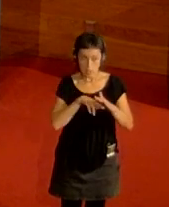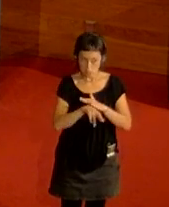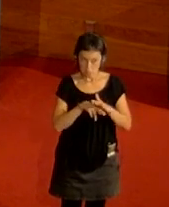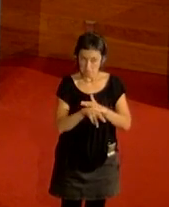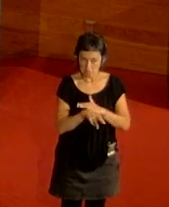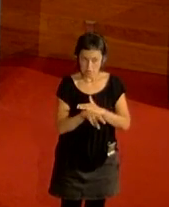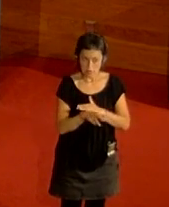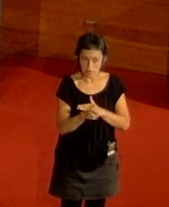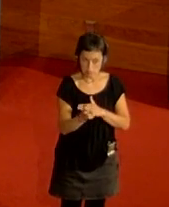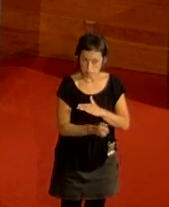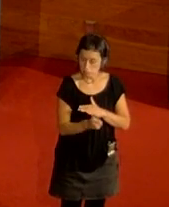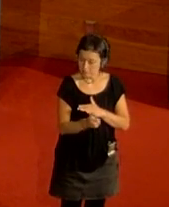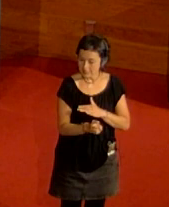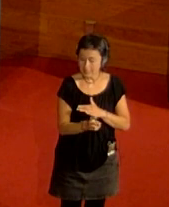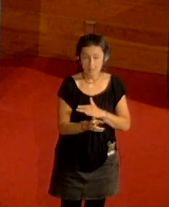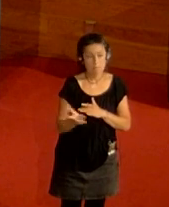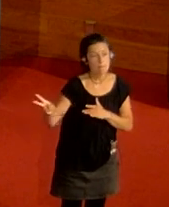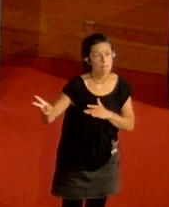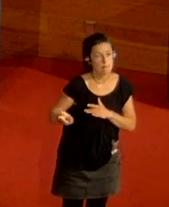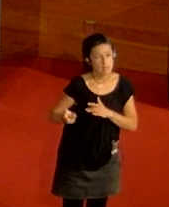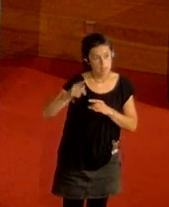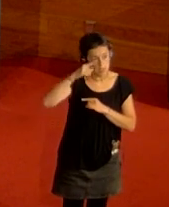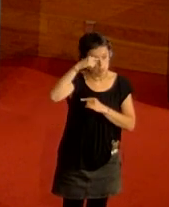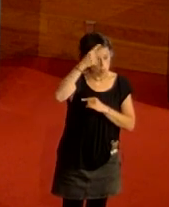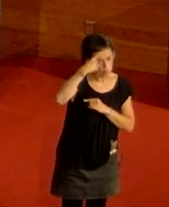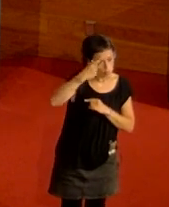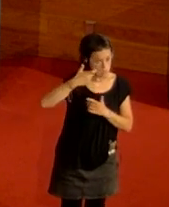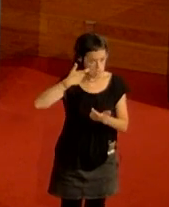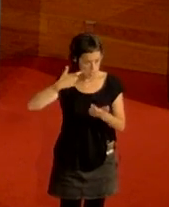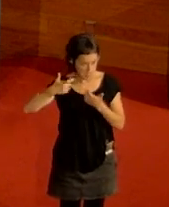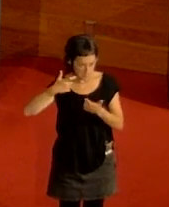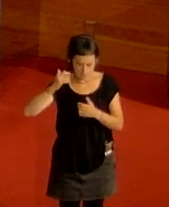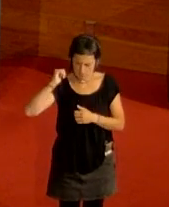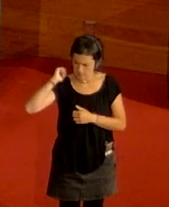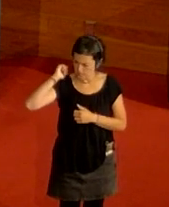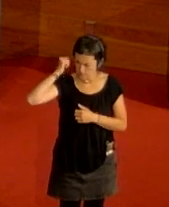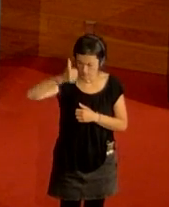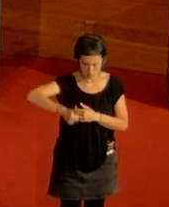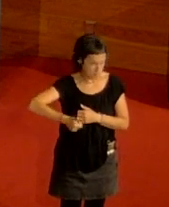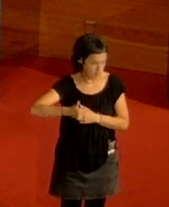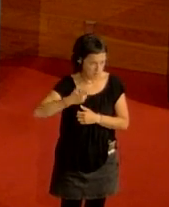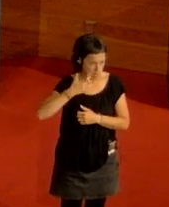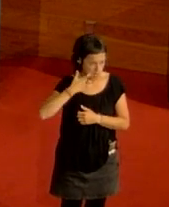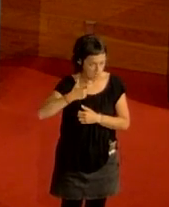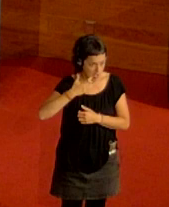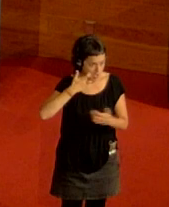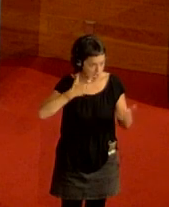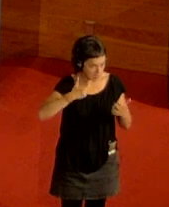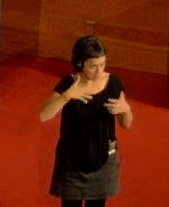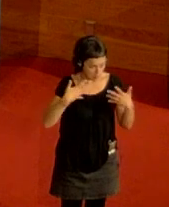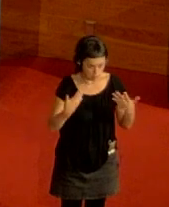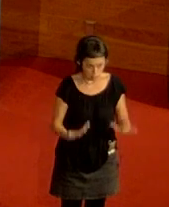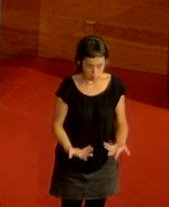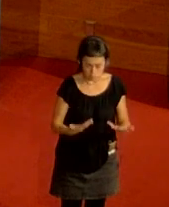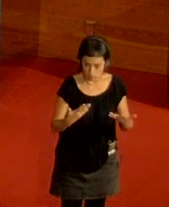vienen de la cultura y vienen del arte y desde siempre especialmente desde que el arte contemporáneo ha dejado de tener